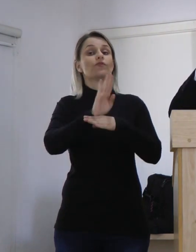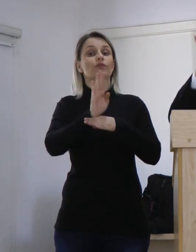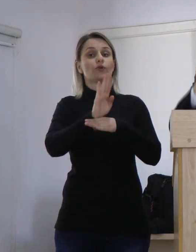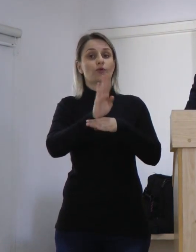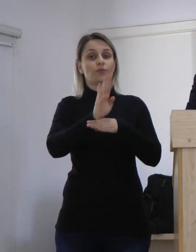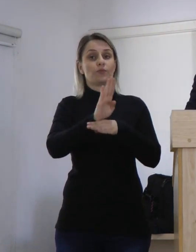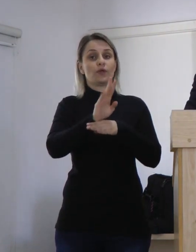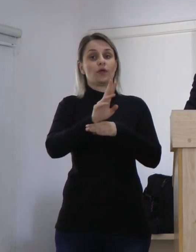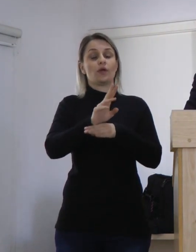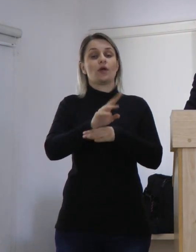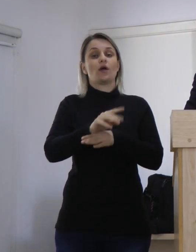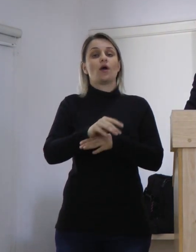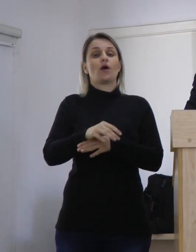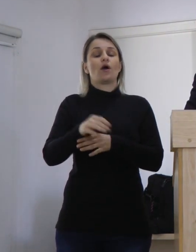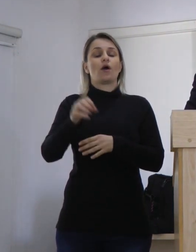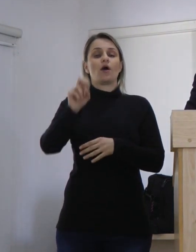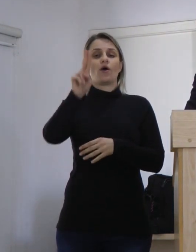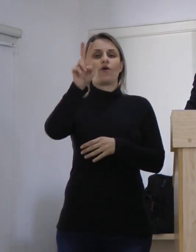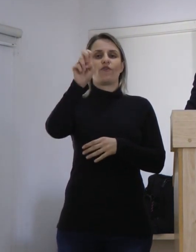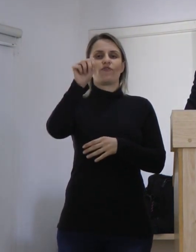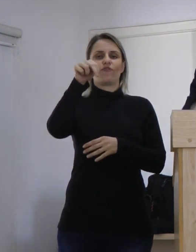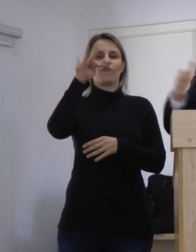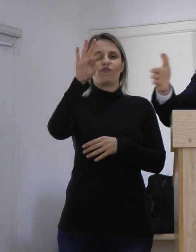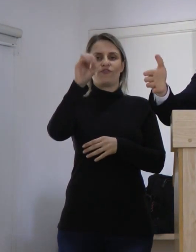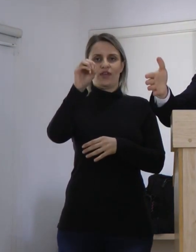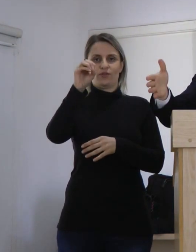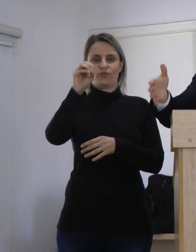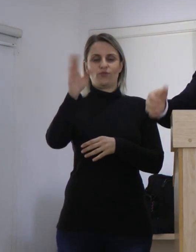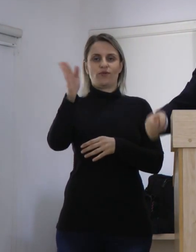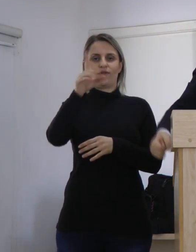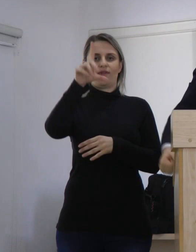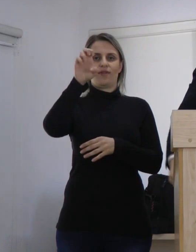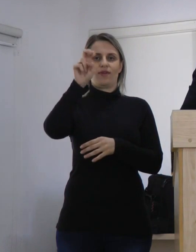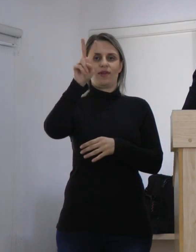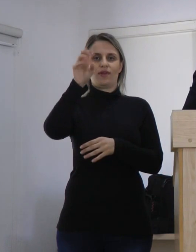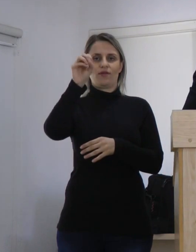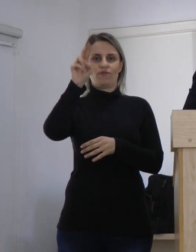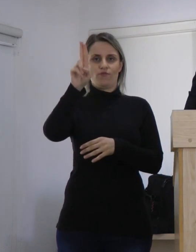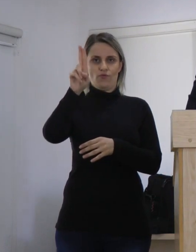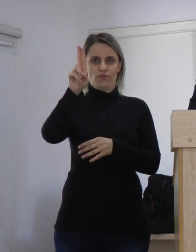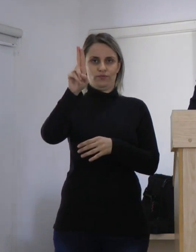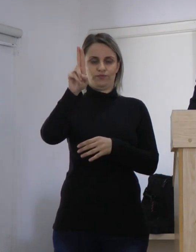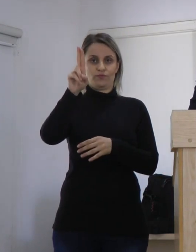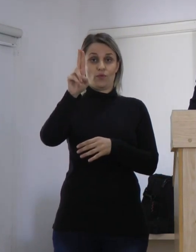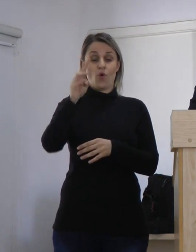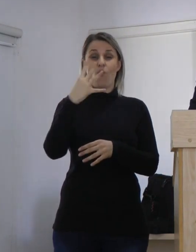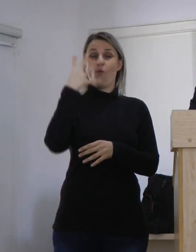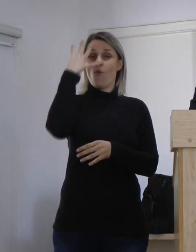4 horas de duração. Como não tinha lugar para sentar, ele assiste em pé.